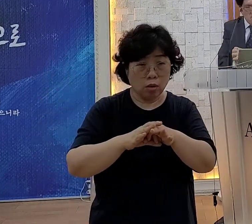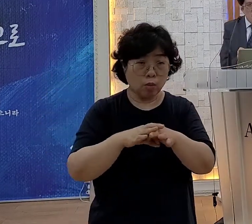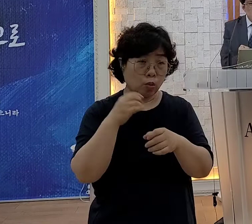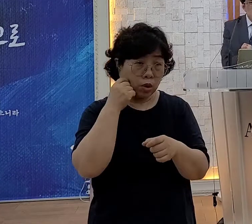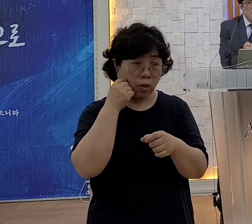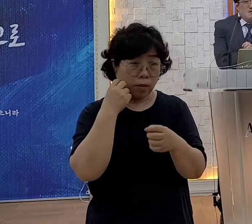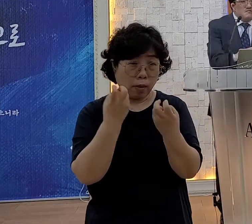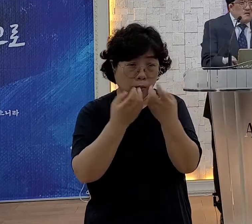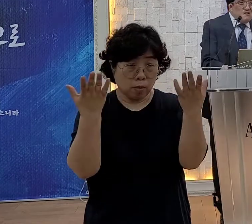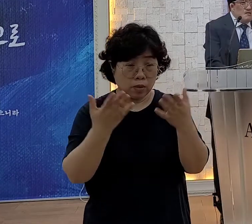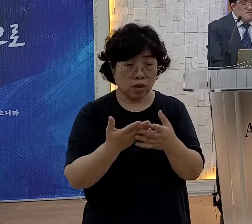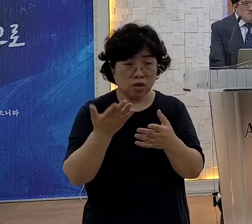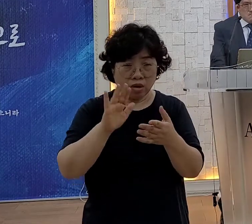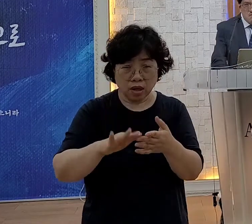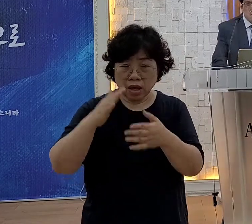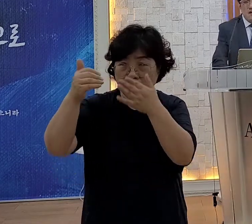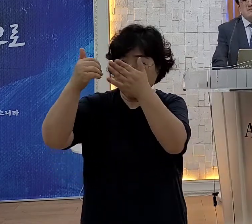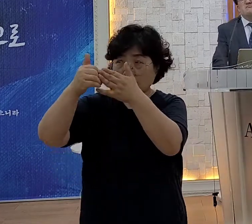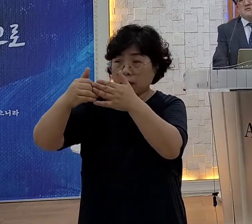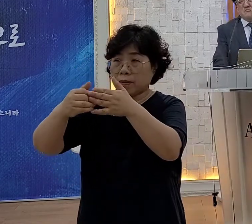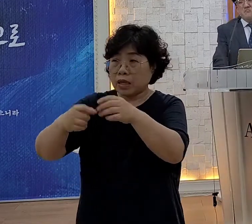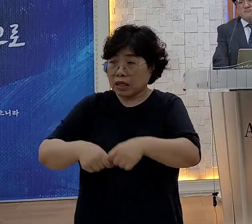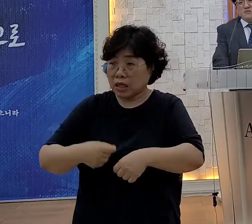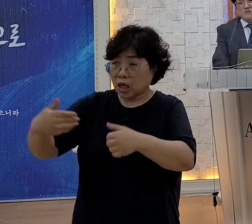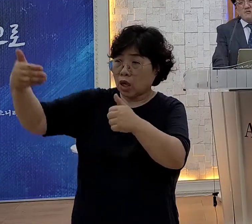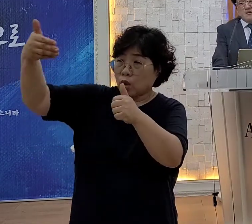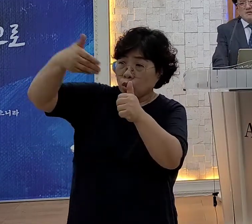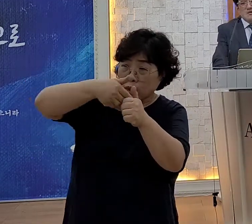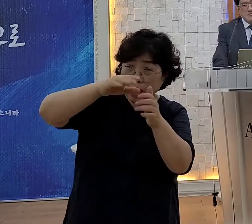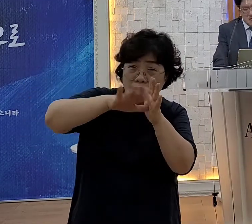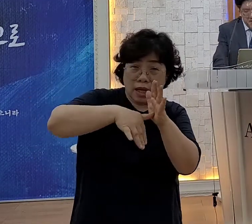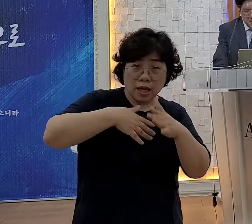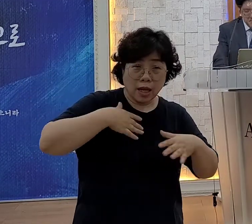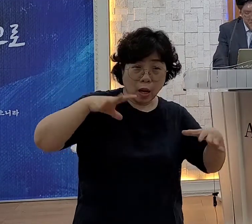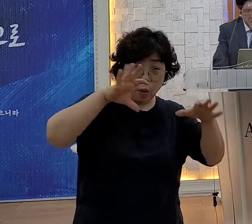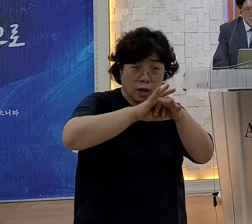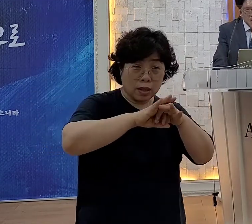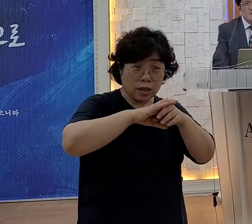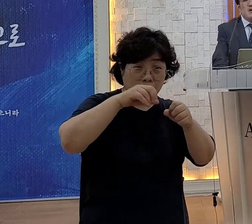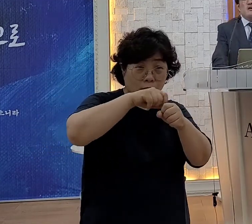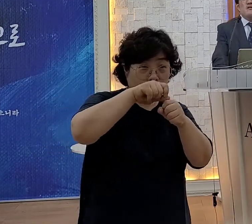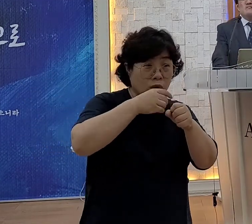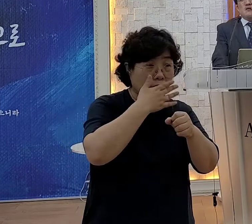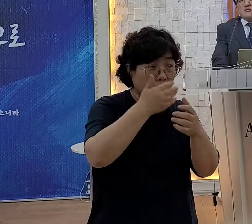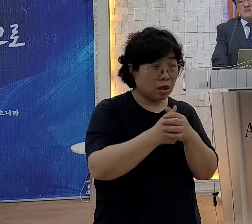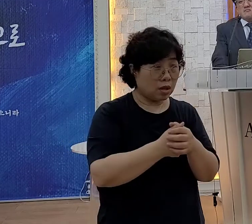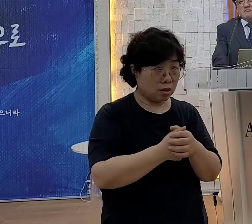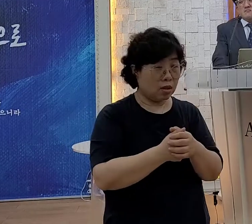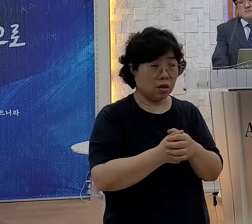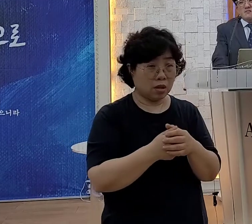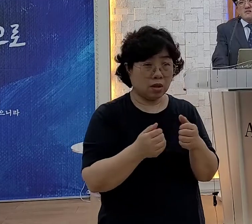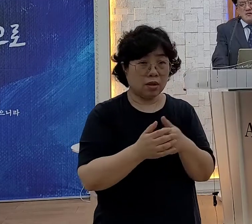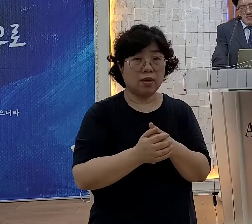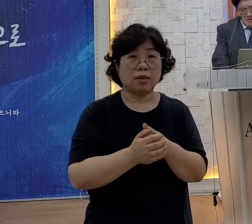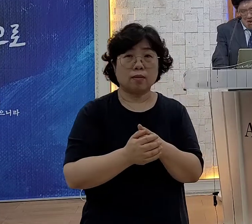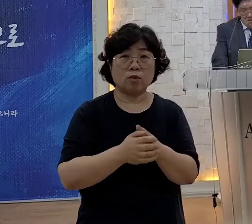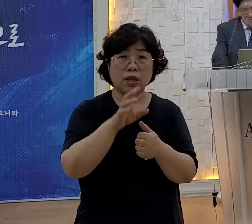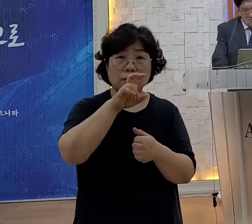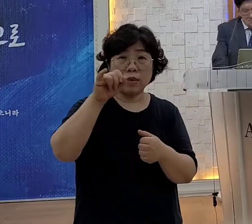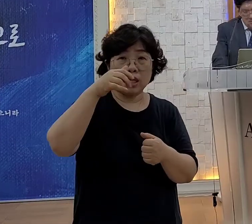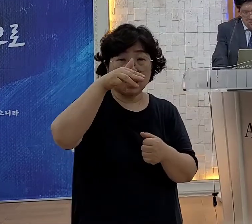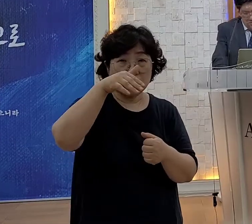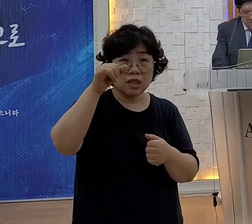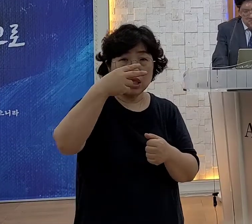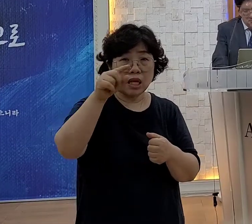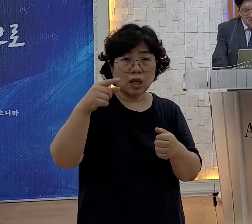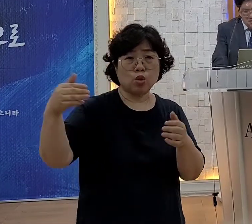자격도 없고 어떤 노력도 해도 안 됩니다. 그런데 이 성경이 말하는 방법이 딱 단 한 가지가 있다는 거예요.